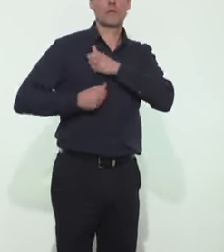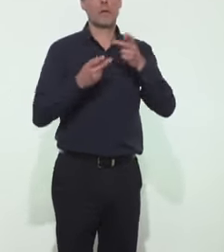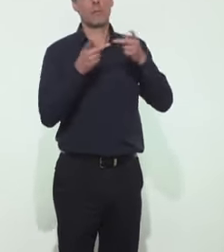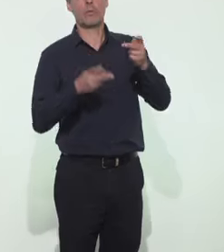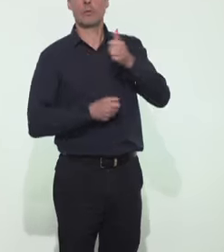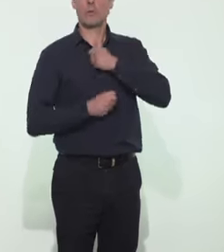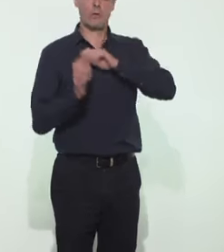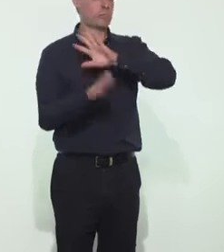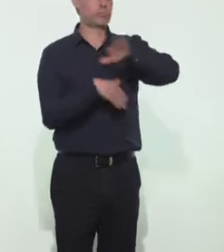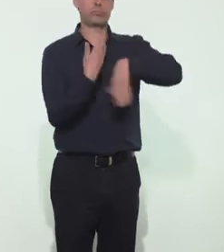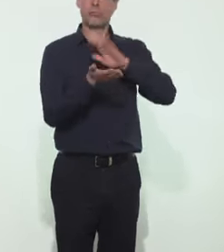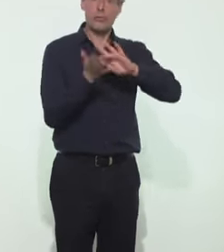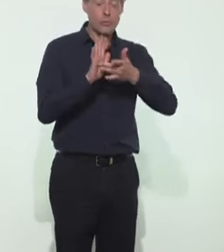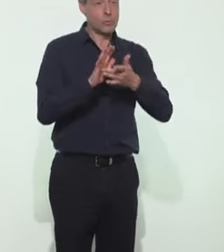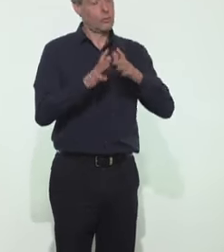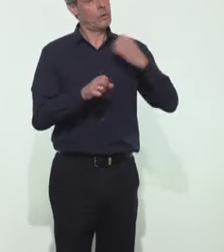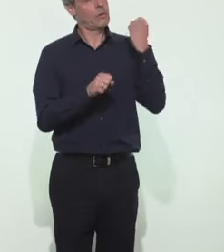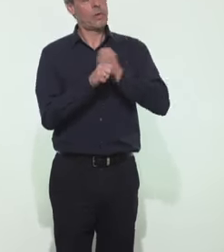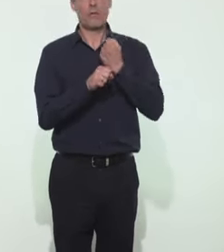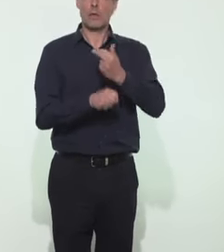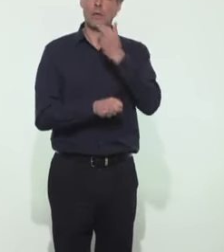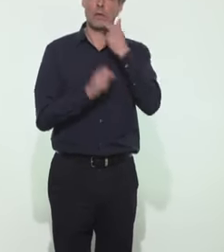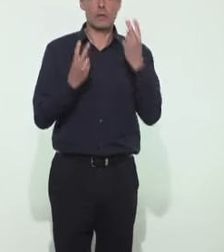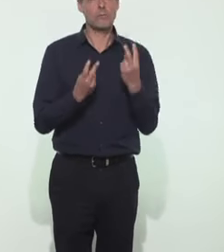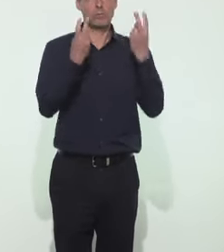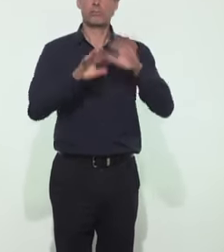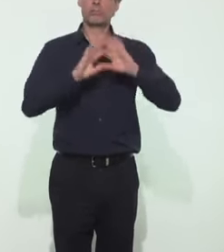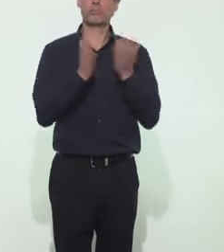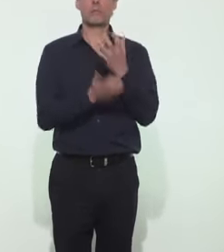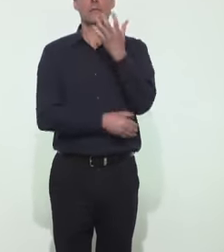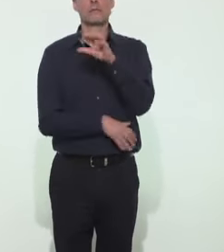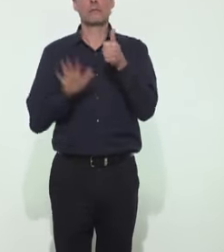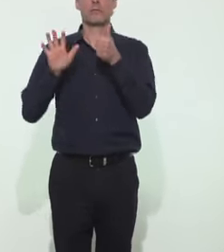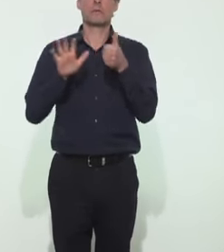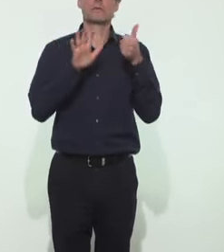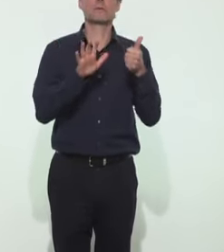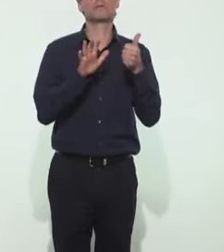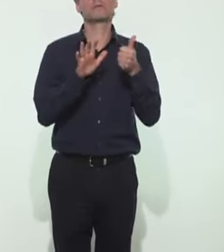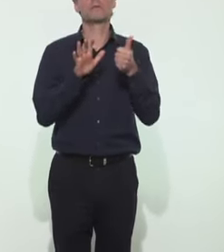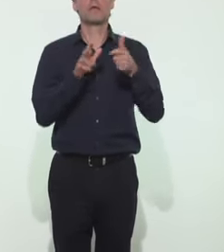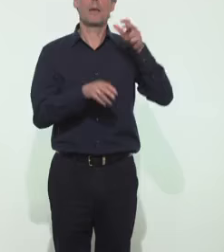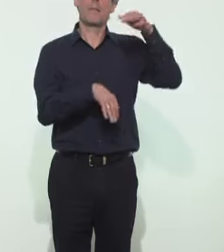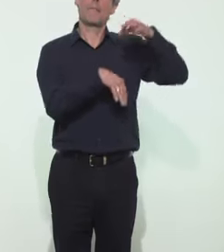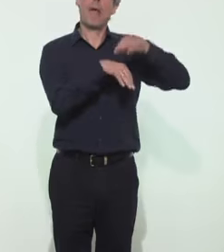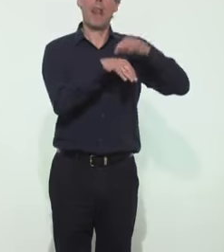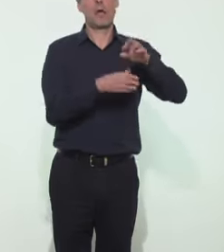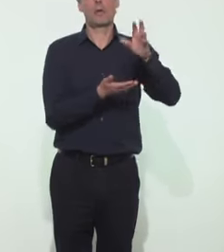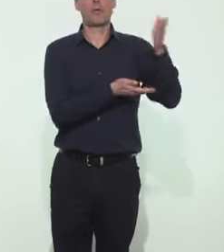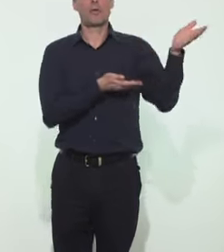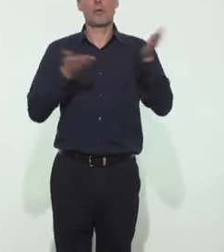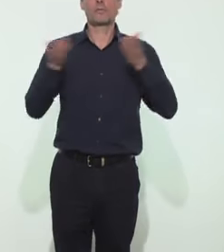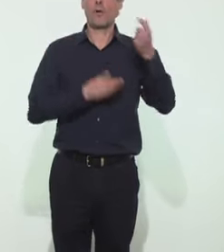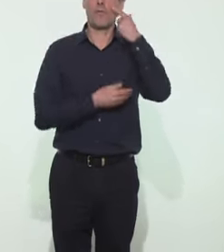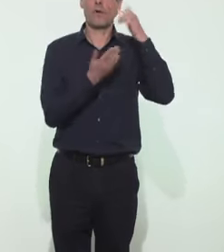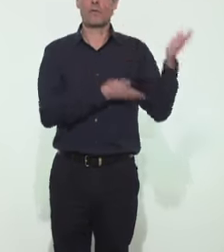privés qui ont permis de réaliser dans d'excellentes conditions 566 transferts de patients en réanimation vous le